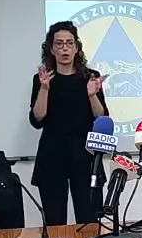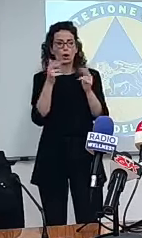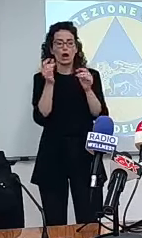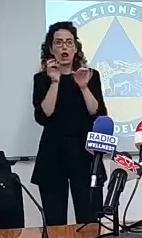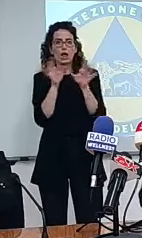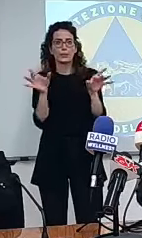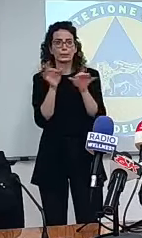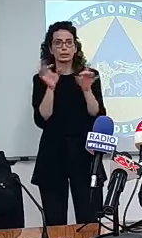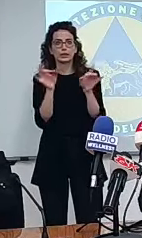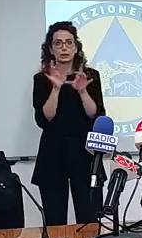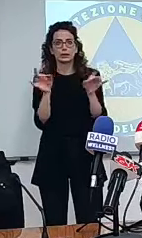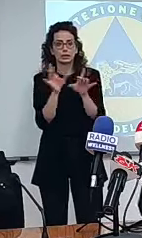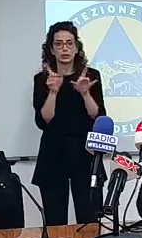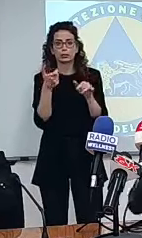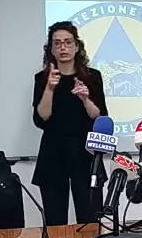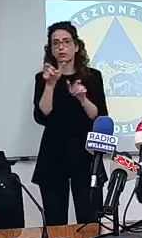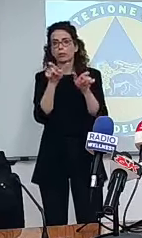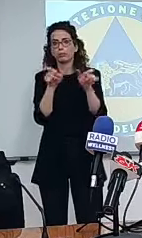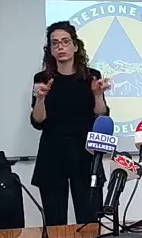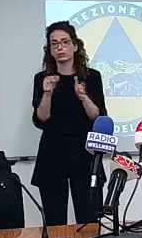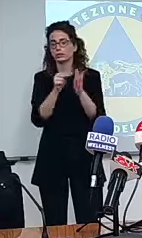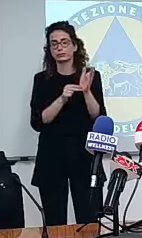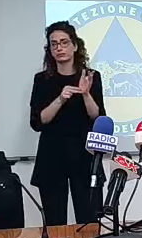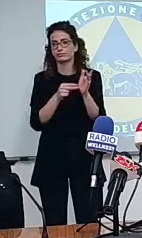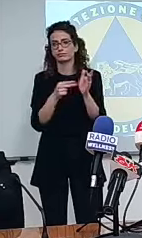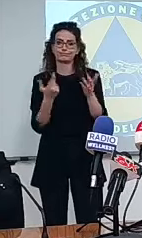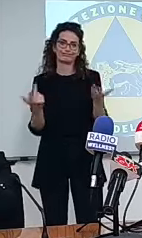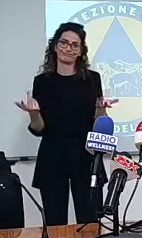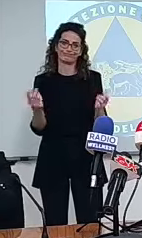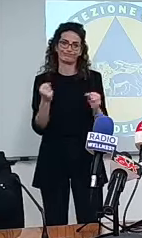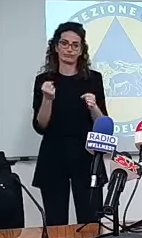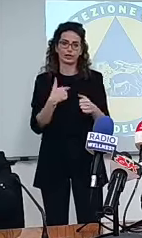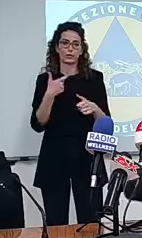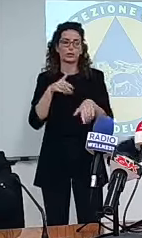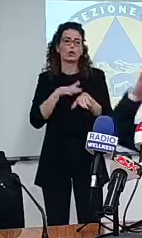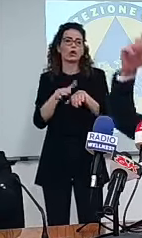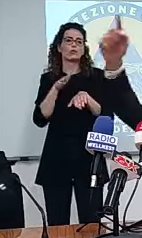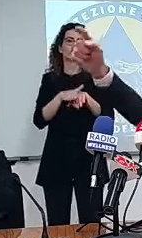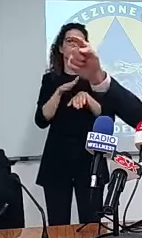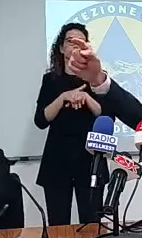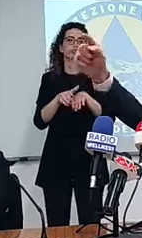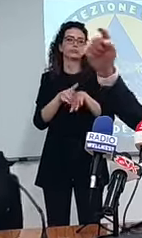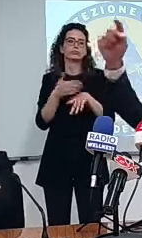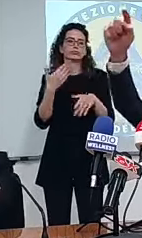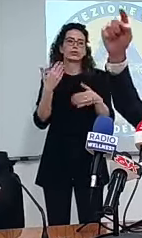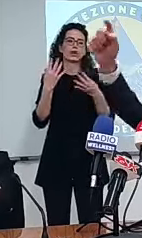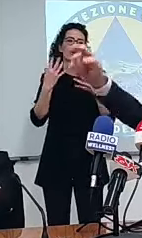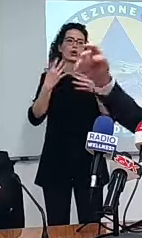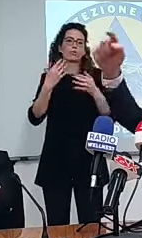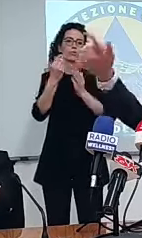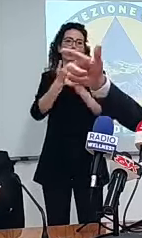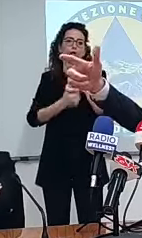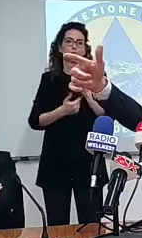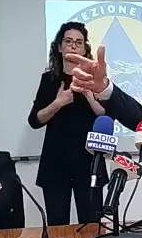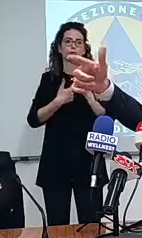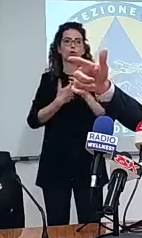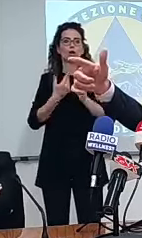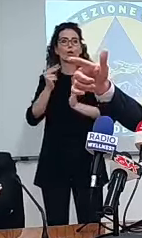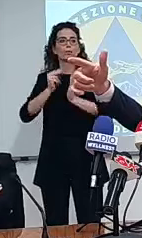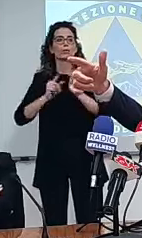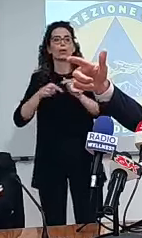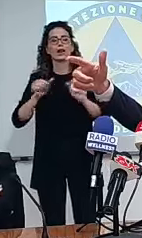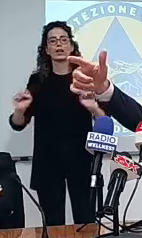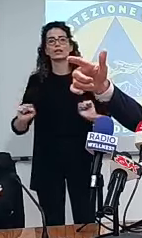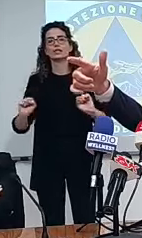nessuno si prenota. E poi noi che siamo abituati a programmarci, stiamo prenotando al 16 di giugno